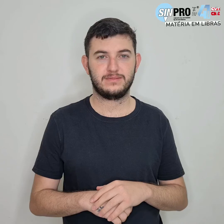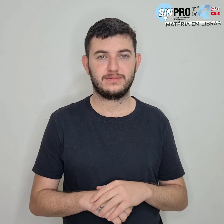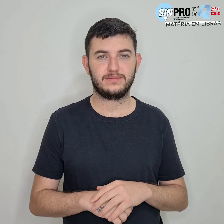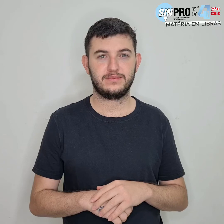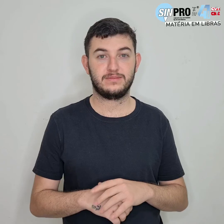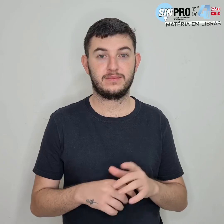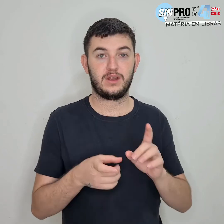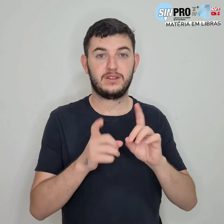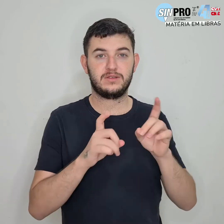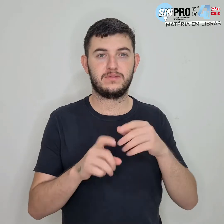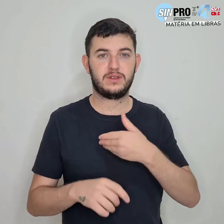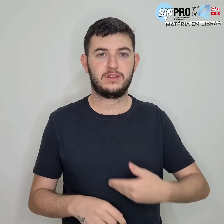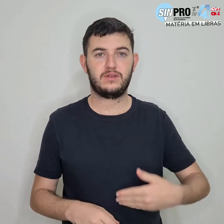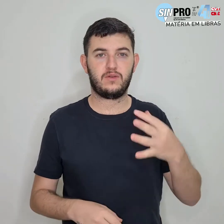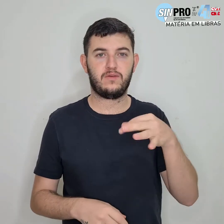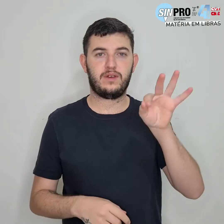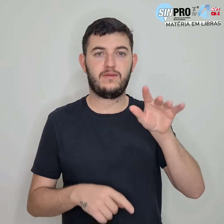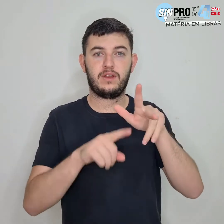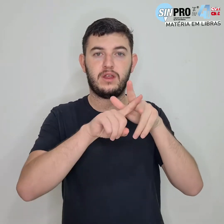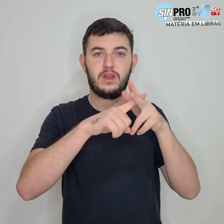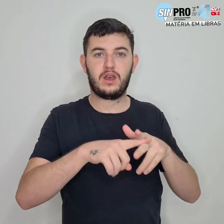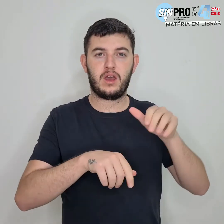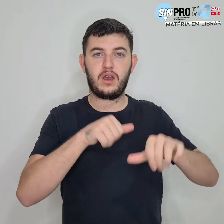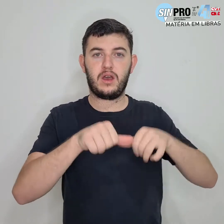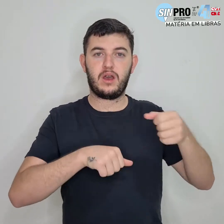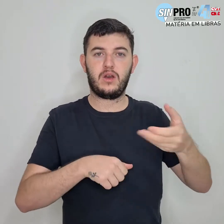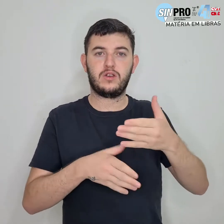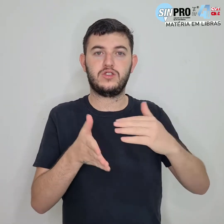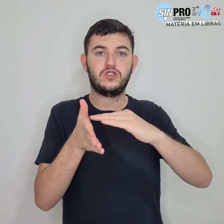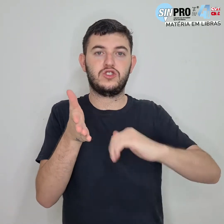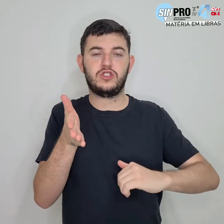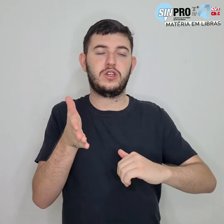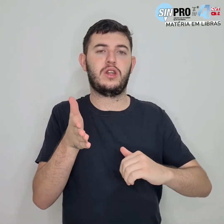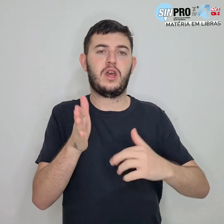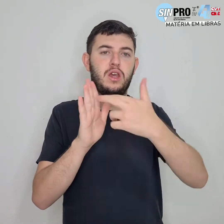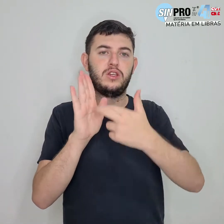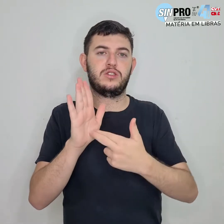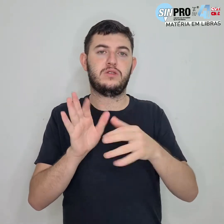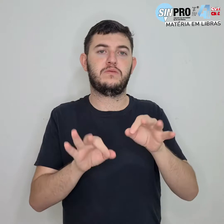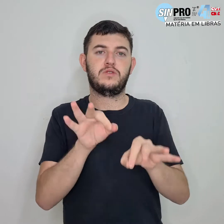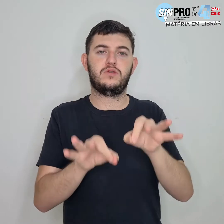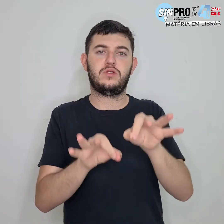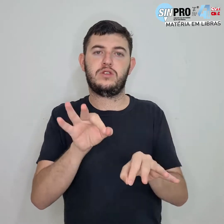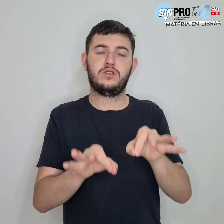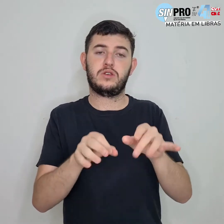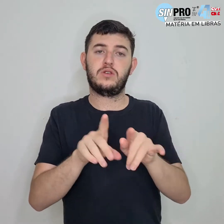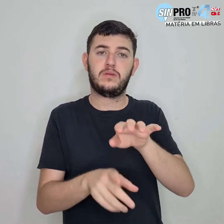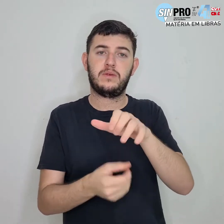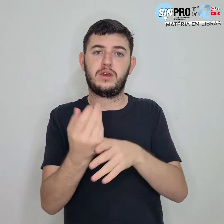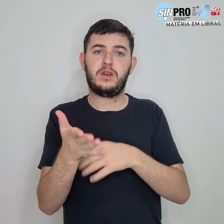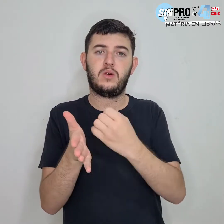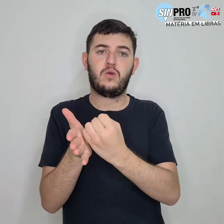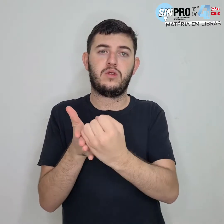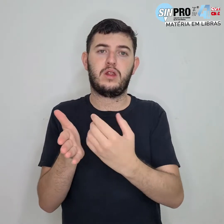Reforma administrativa, abole regime jurídico único e institui o contrato de experiência. A